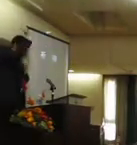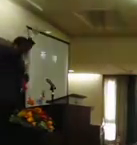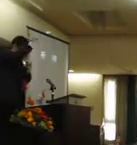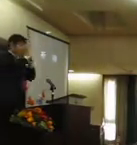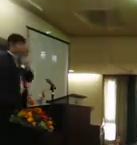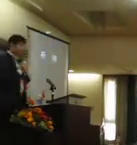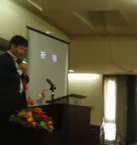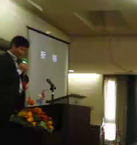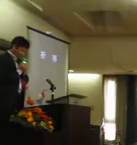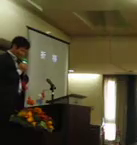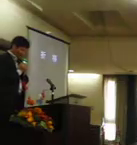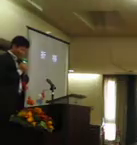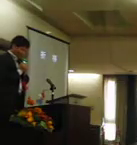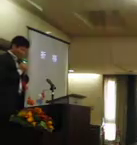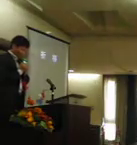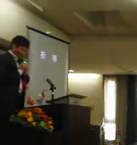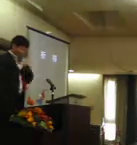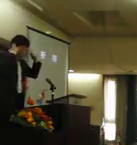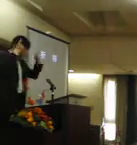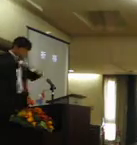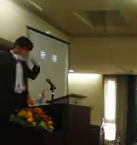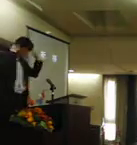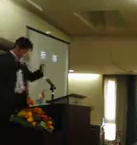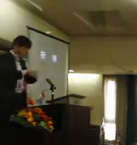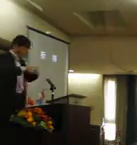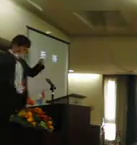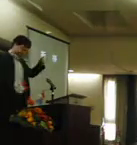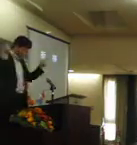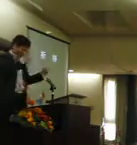天のお父様、神様、